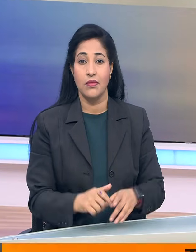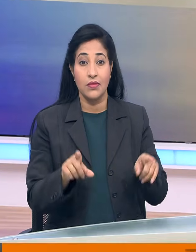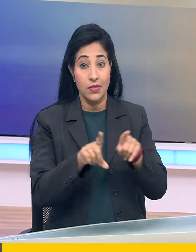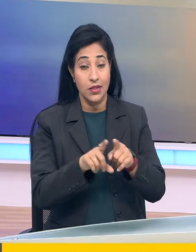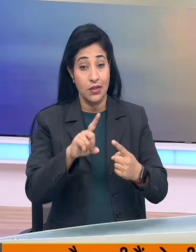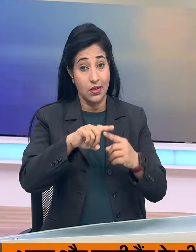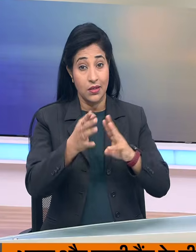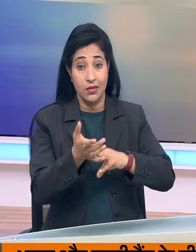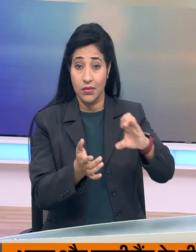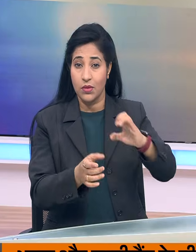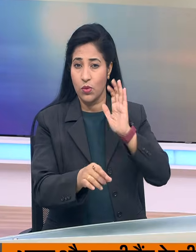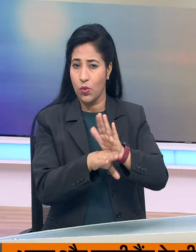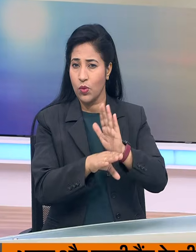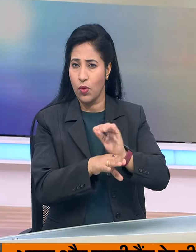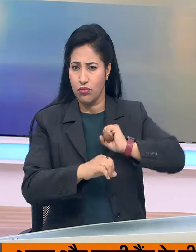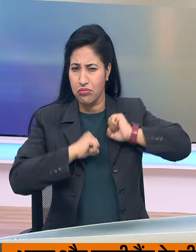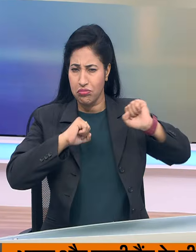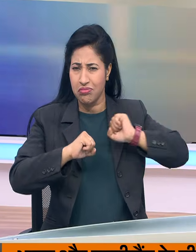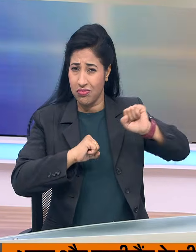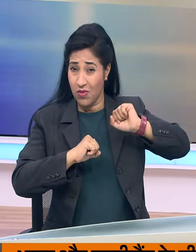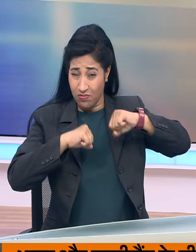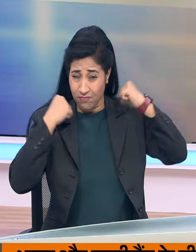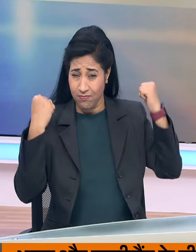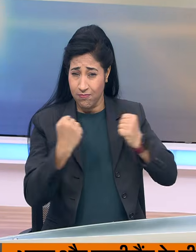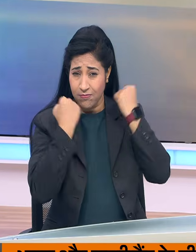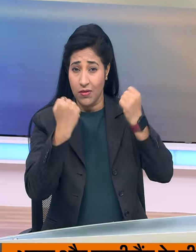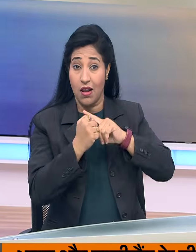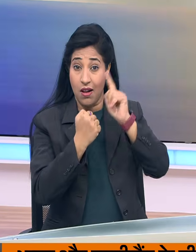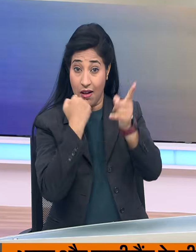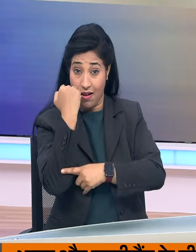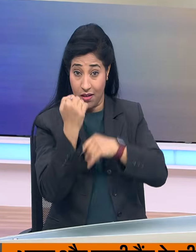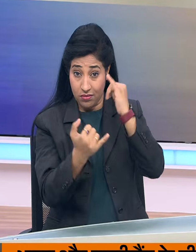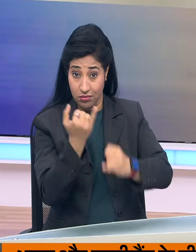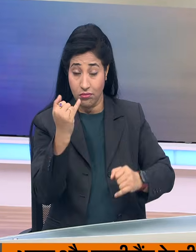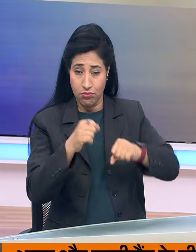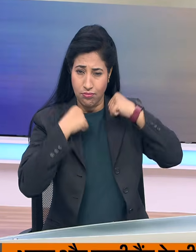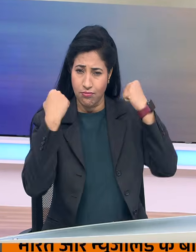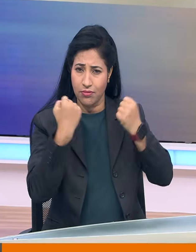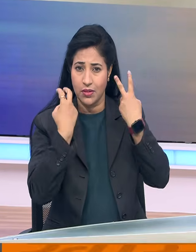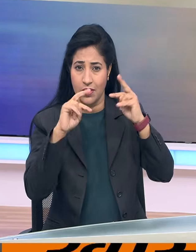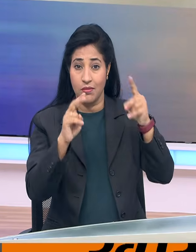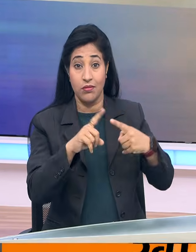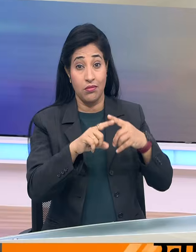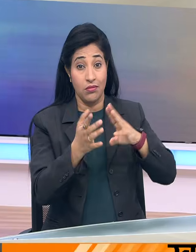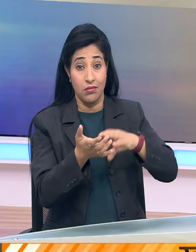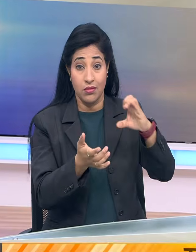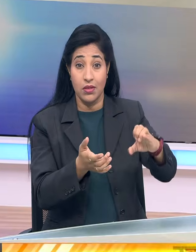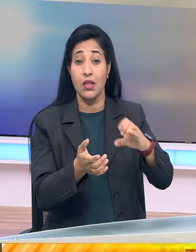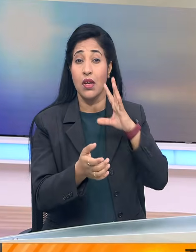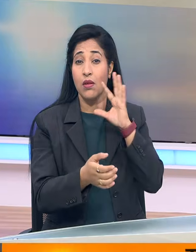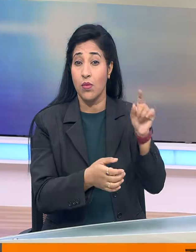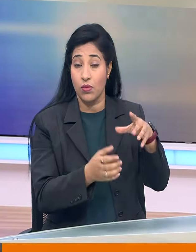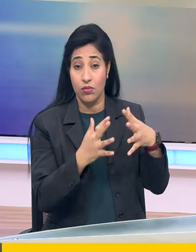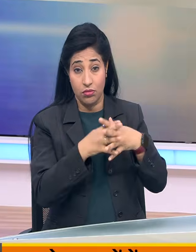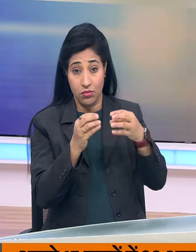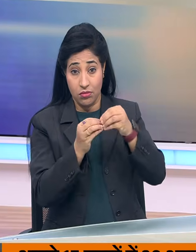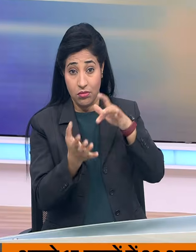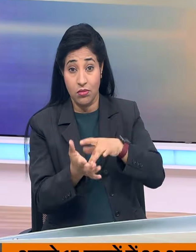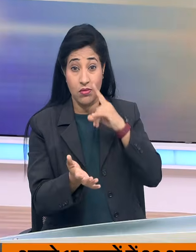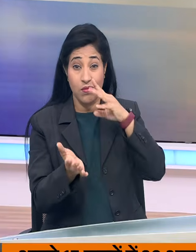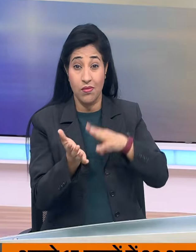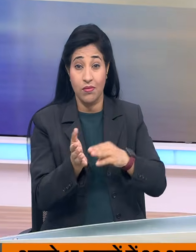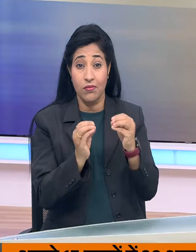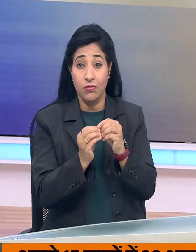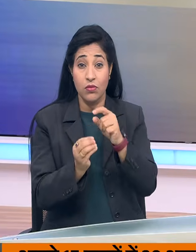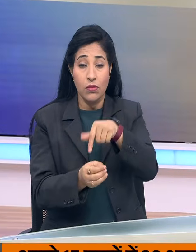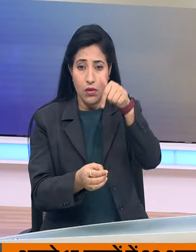वहीं तृणमूल कांग्रेस ने भी प्रचार के अंतिम दिन पूरी ताकत झोंक रखी है। टीएमसी प्रमुख और पश्चिम बंगाल की मुख्यमंत्री ममता